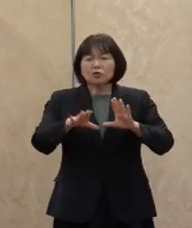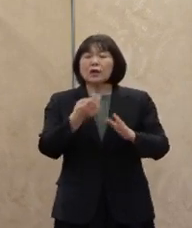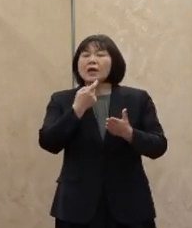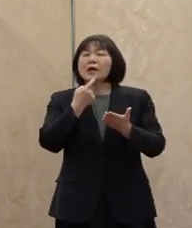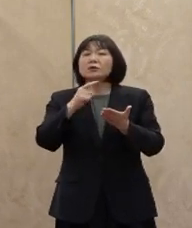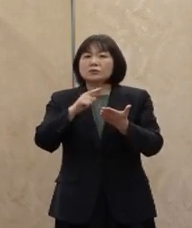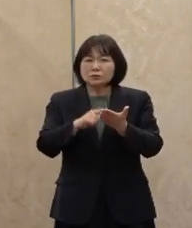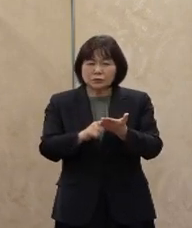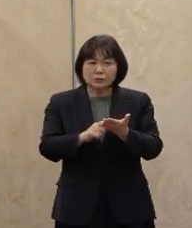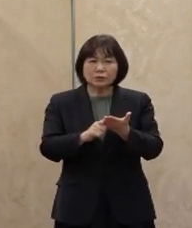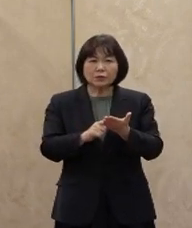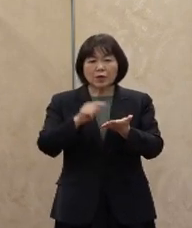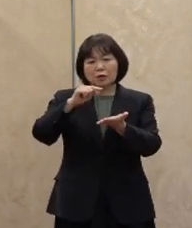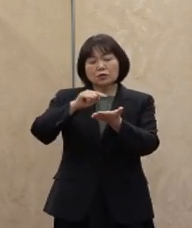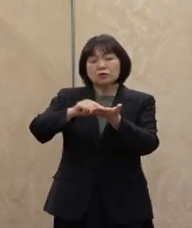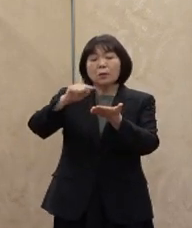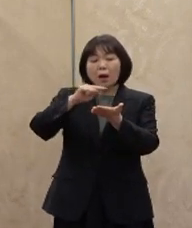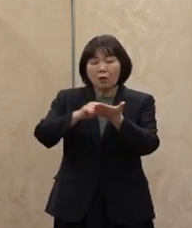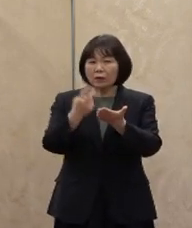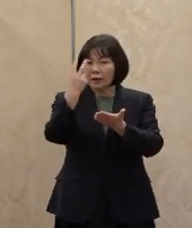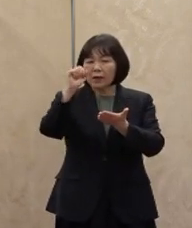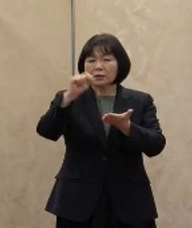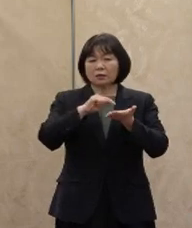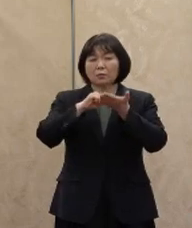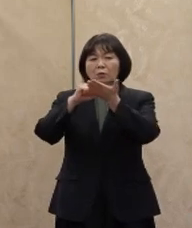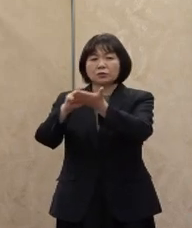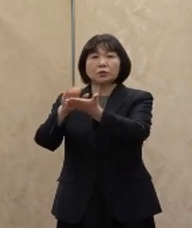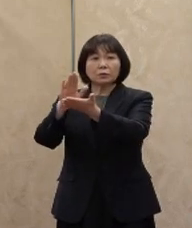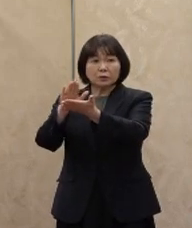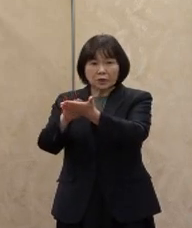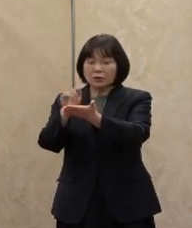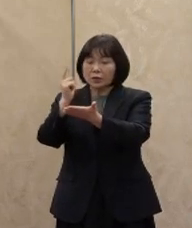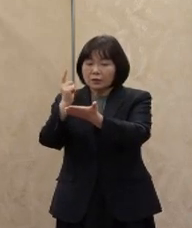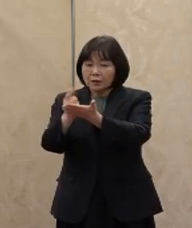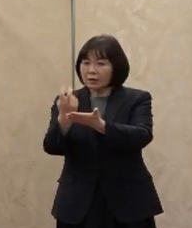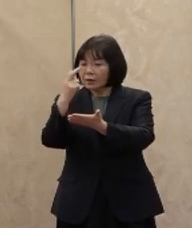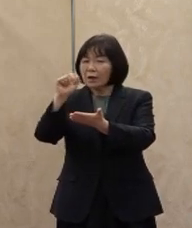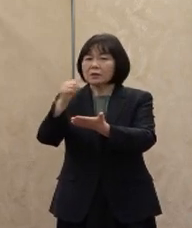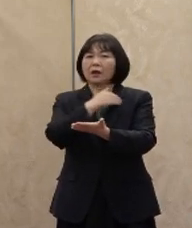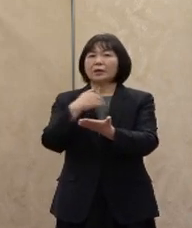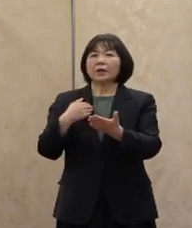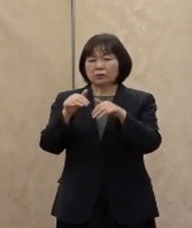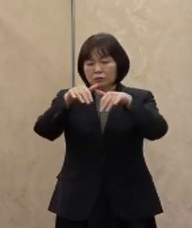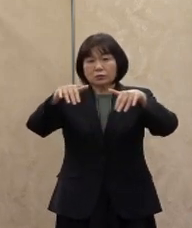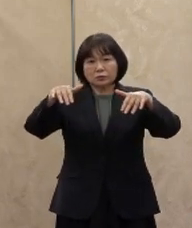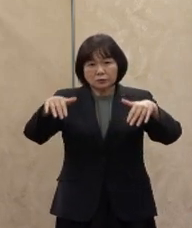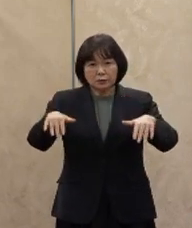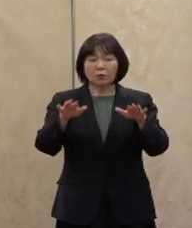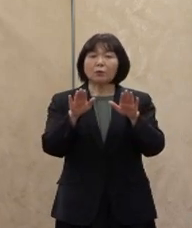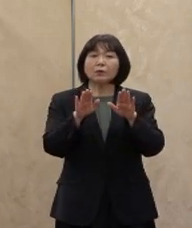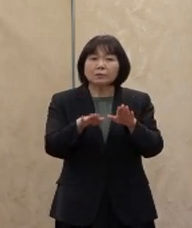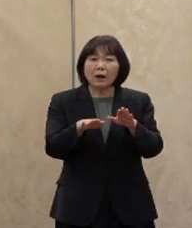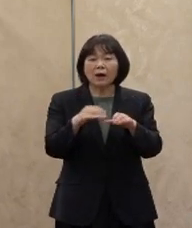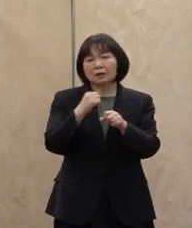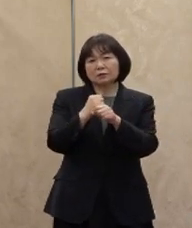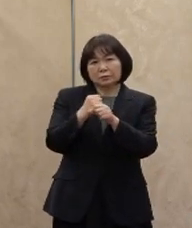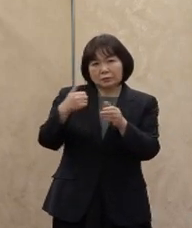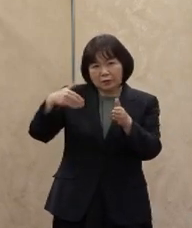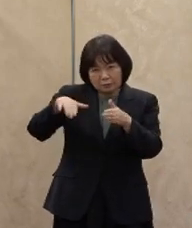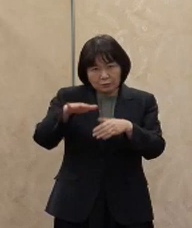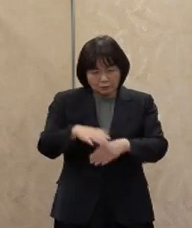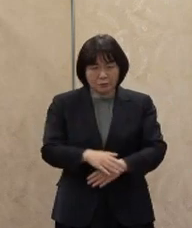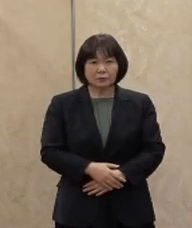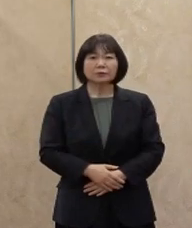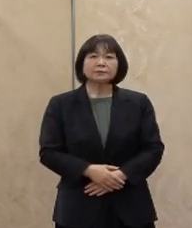もうスマホで検査の申し込みをすれば、それだけで検査ができる仕組みというのを今作ってます。でそれ